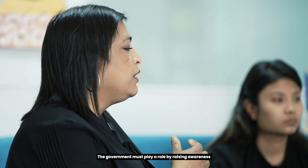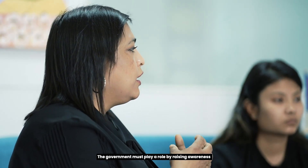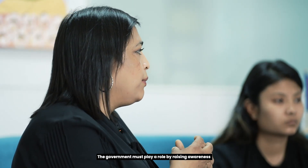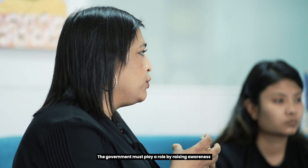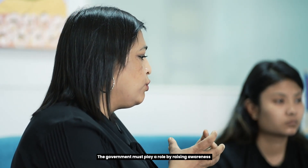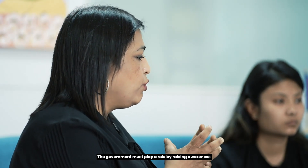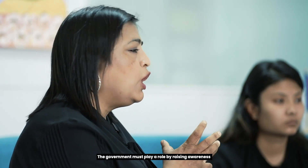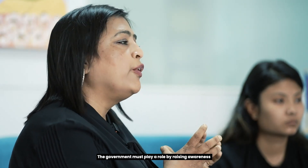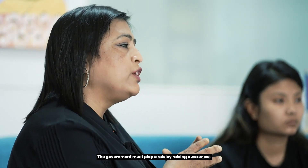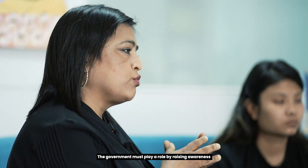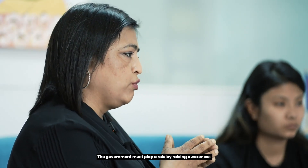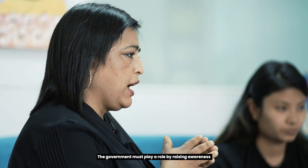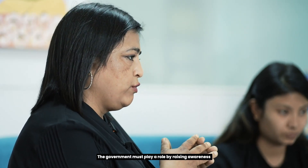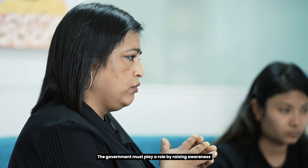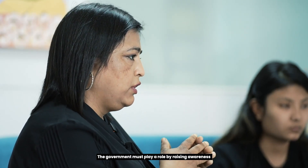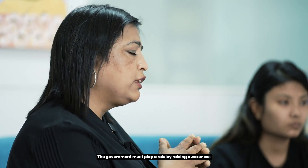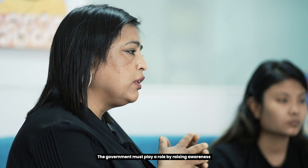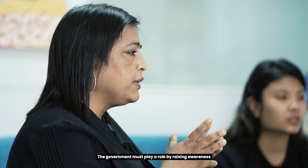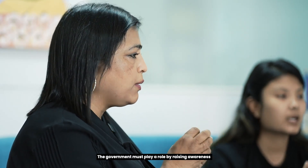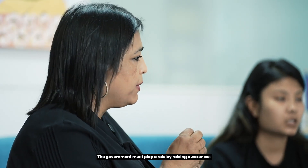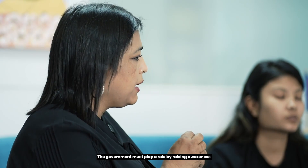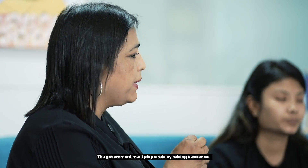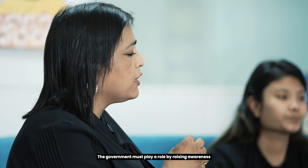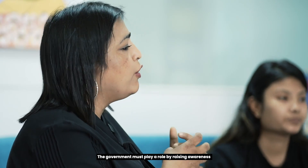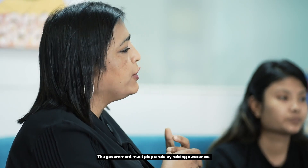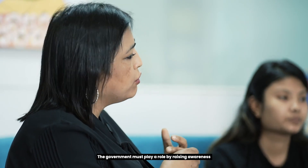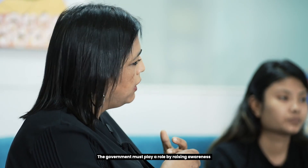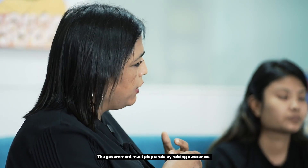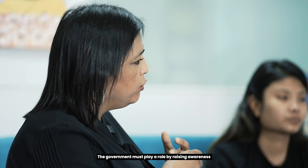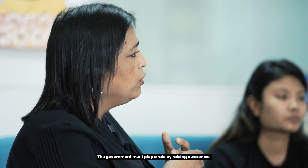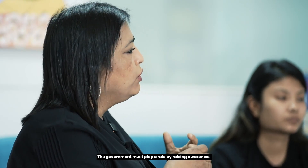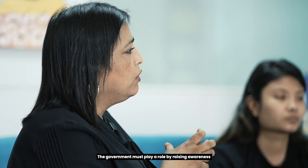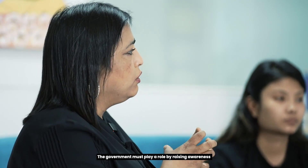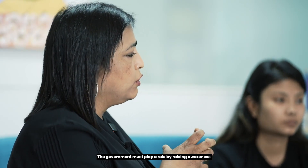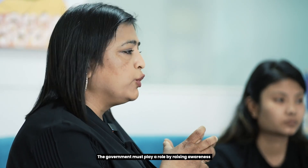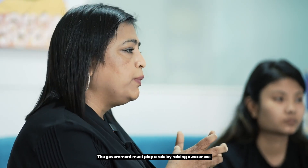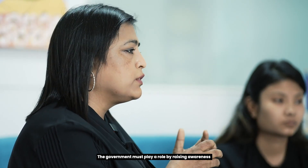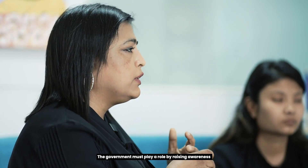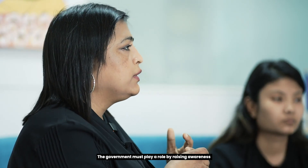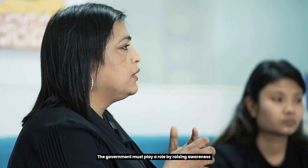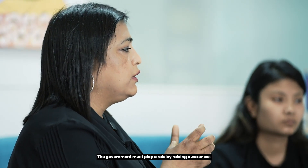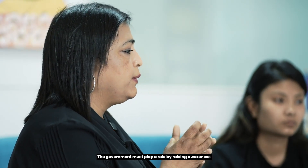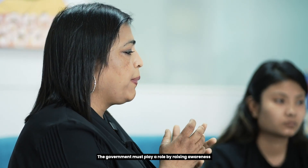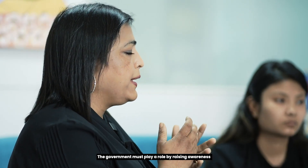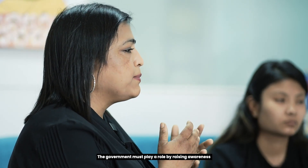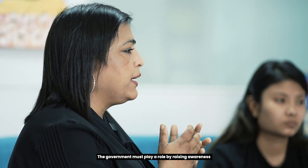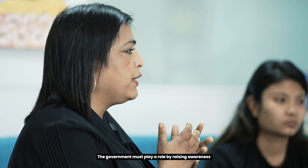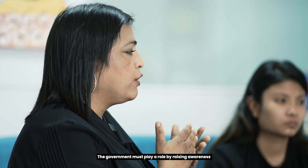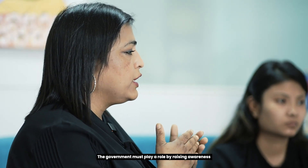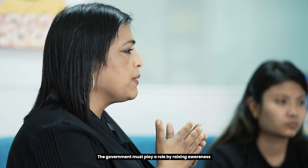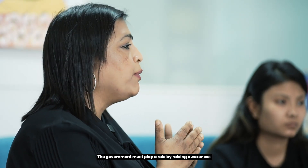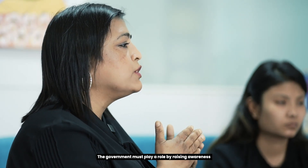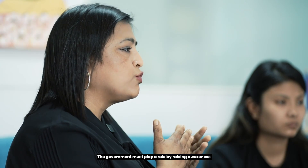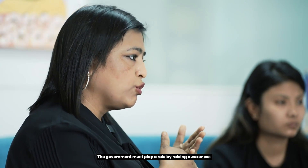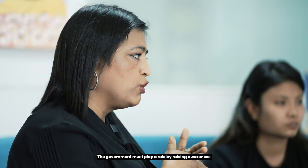राज्यले अब यो अवेरनेसको कुराहरू एकदमै सबभन्दा पहिला त अवेरनेसको कुराहरू गर्नुपर्छ यसमा,